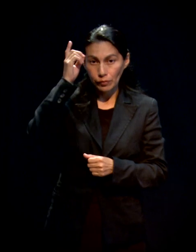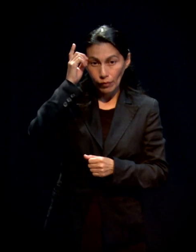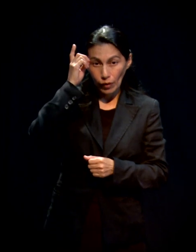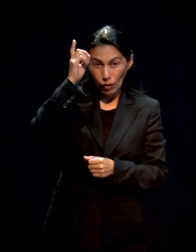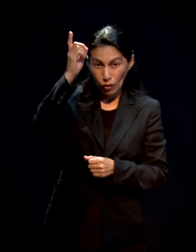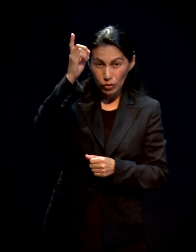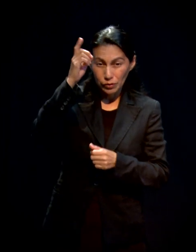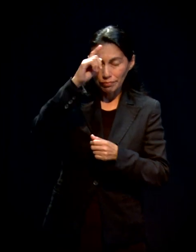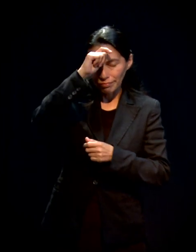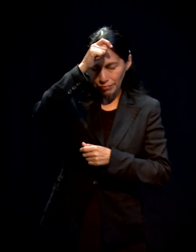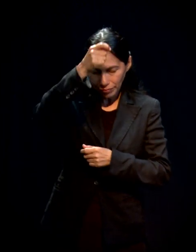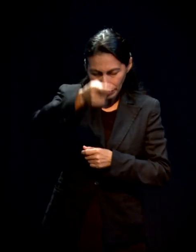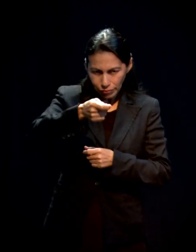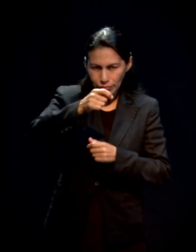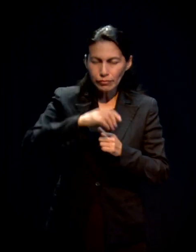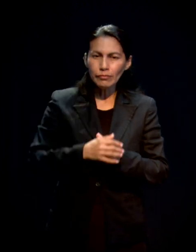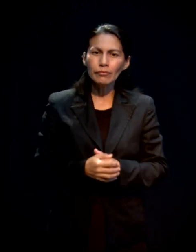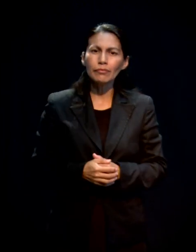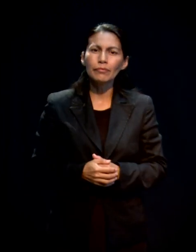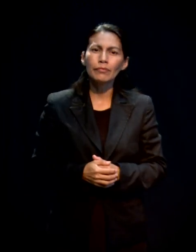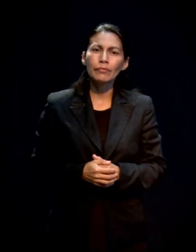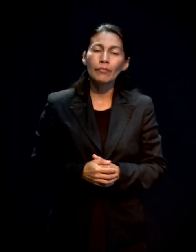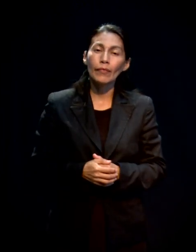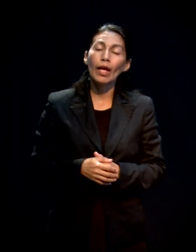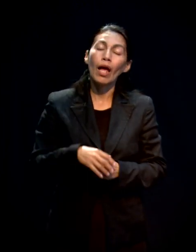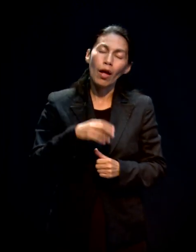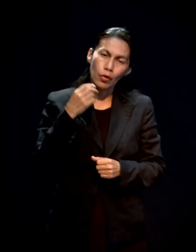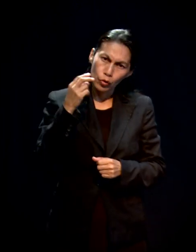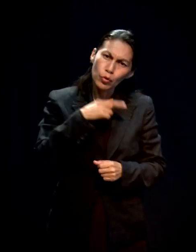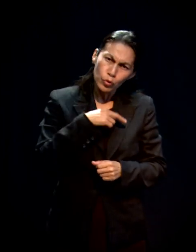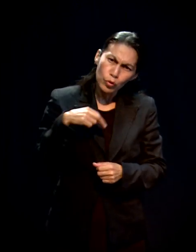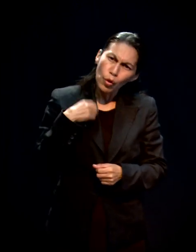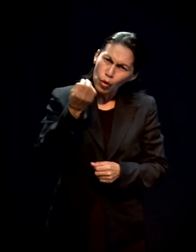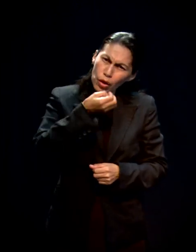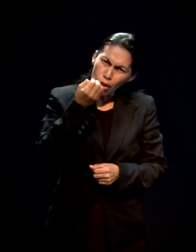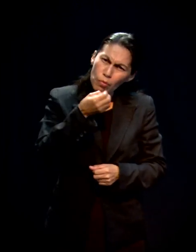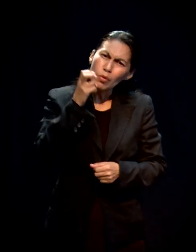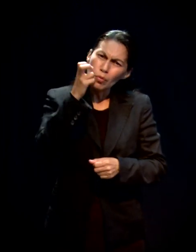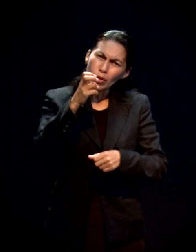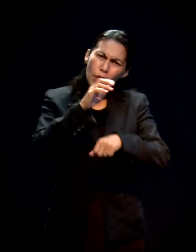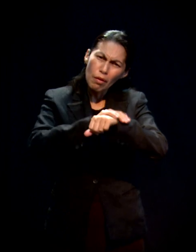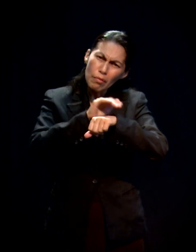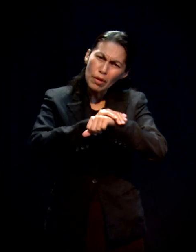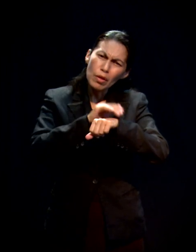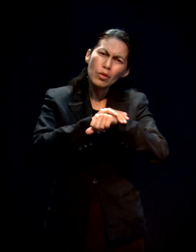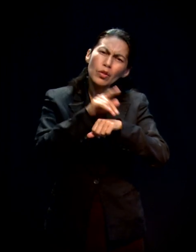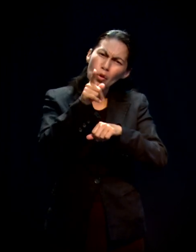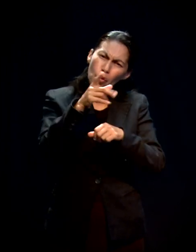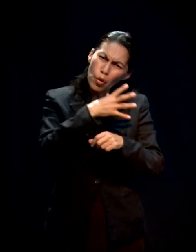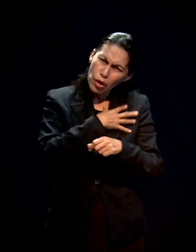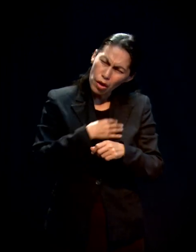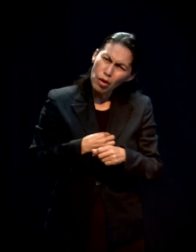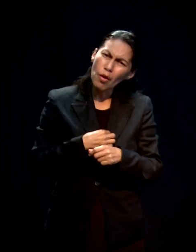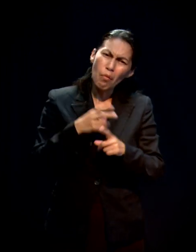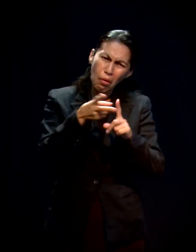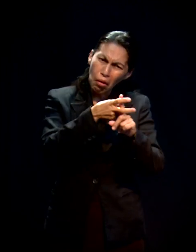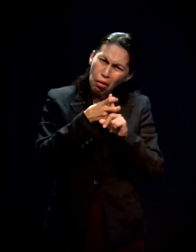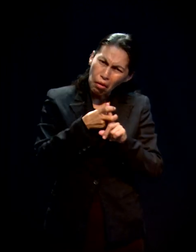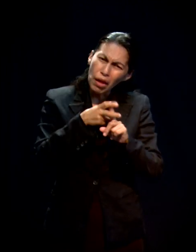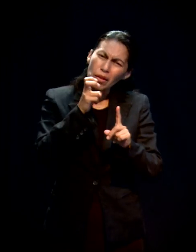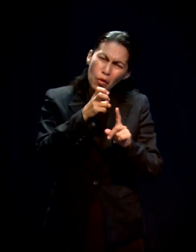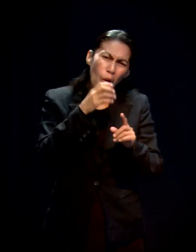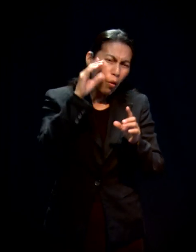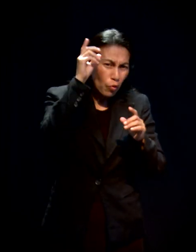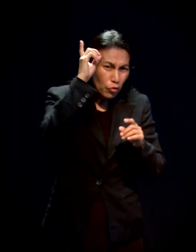bendiciendo vamos a estar orando por estos compañeros de tu hijo y vamos no vamos a dejarlo para que